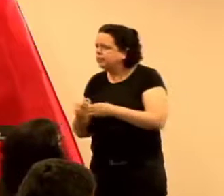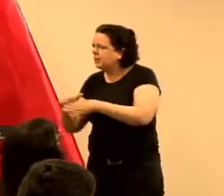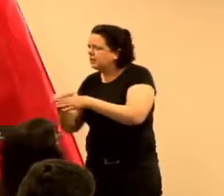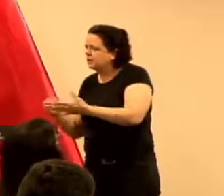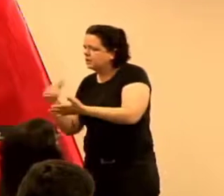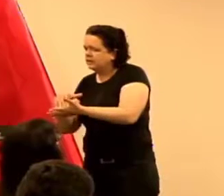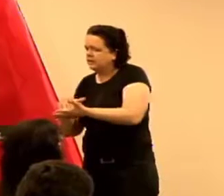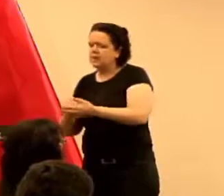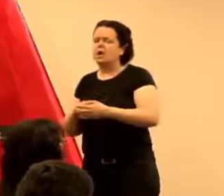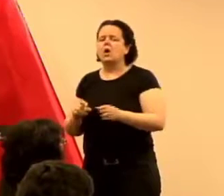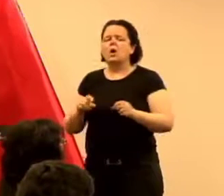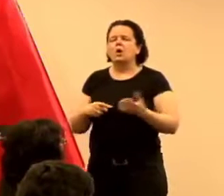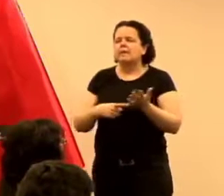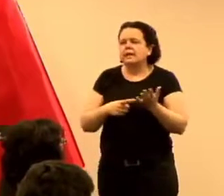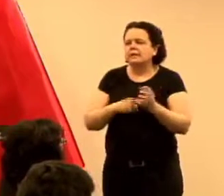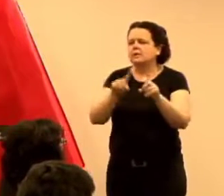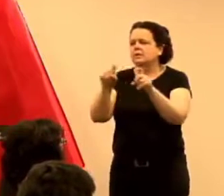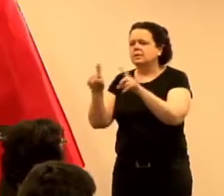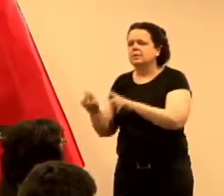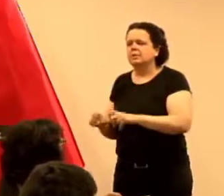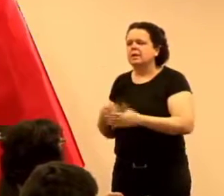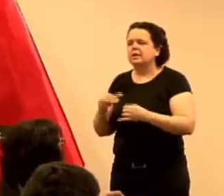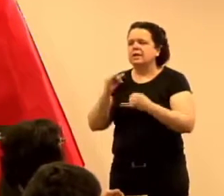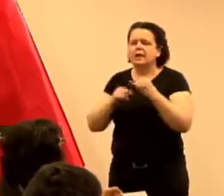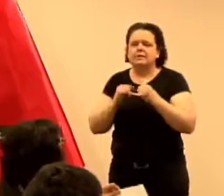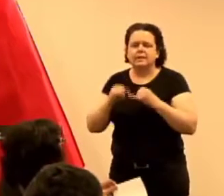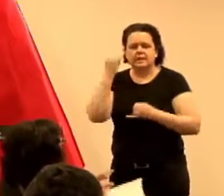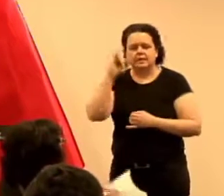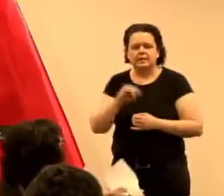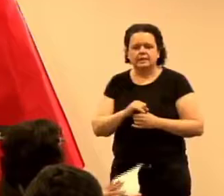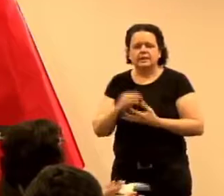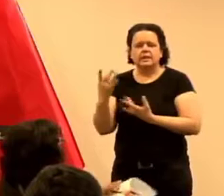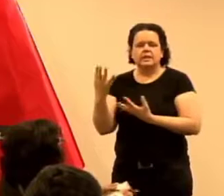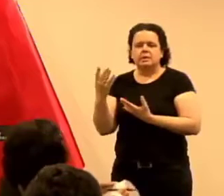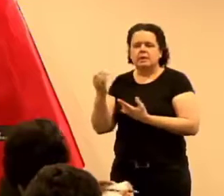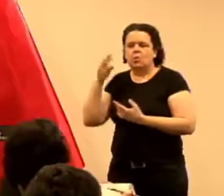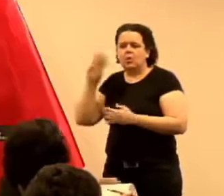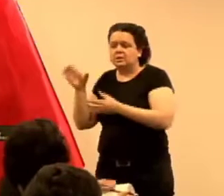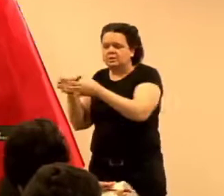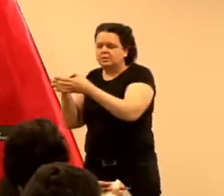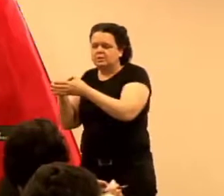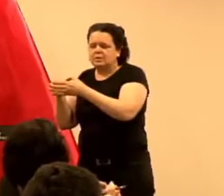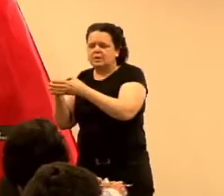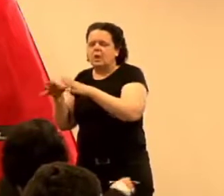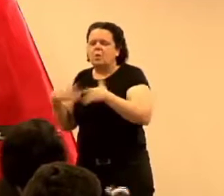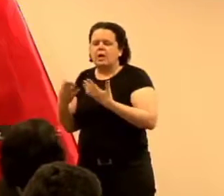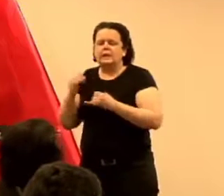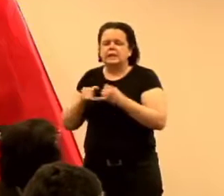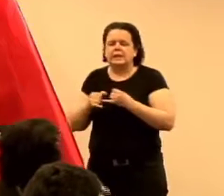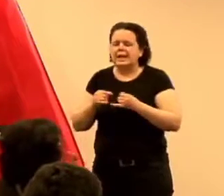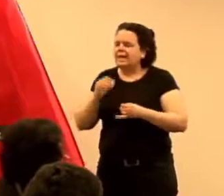hacer una nueva ronda de consultas técnicas para revisar la conclusión y esperamos, o el grupo de Washington espera, de contar con una visión